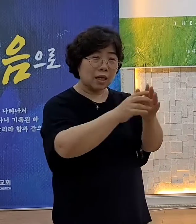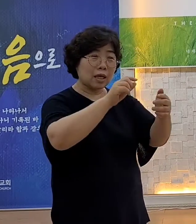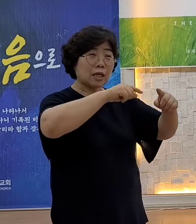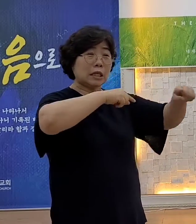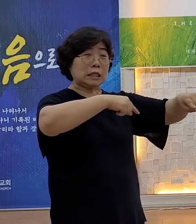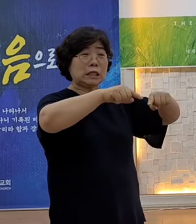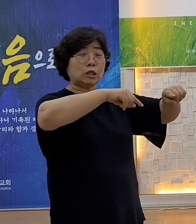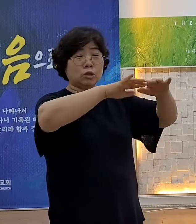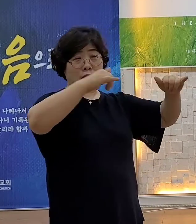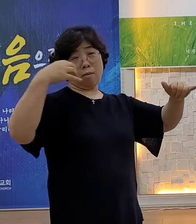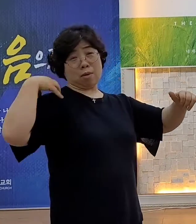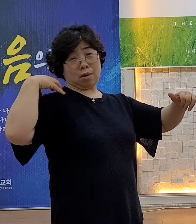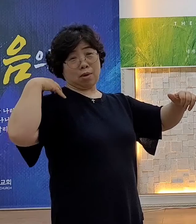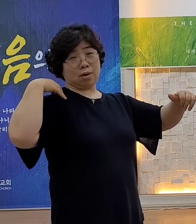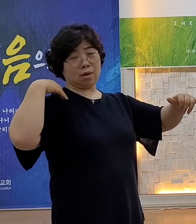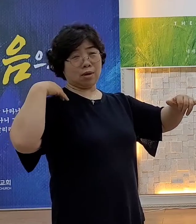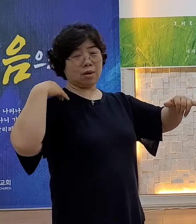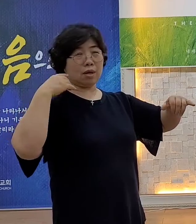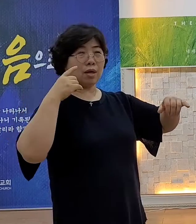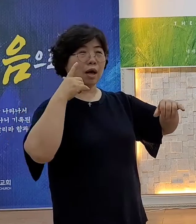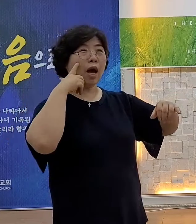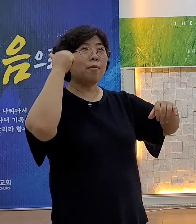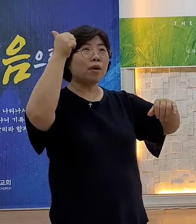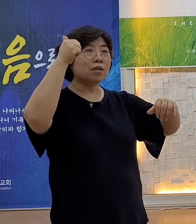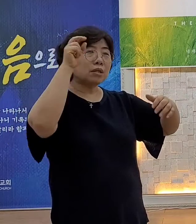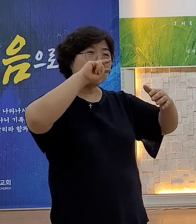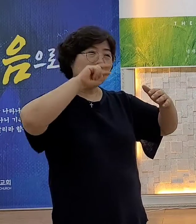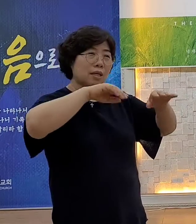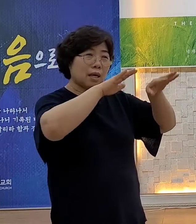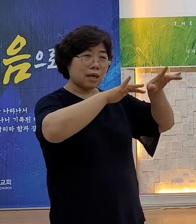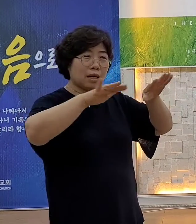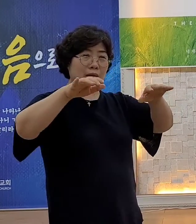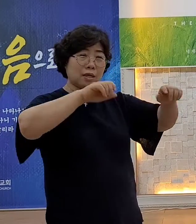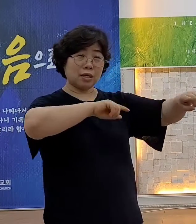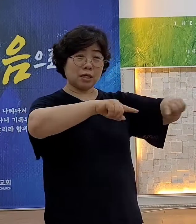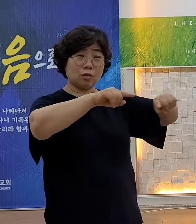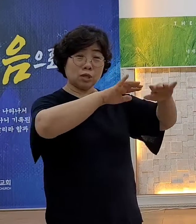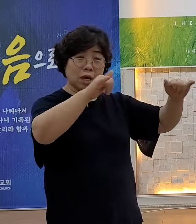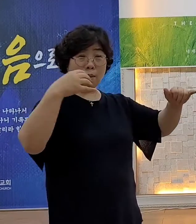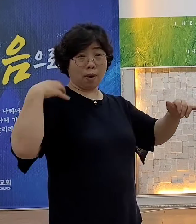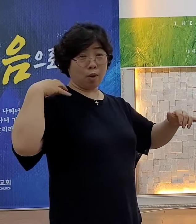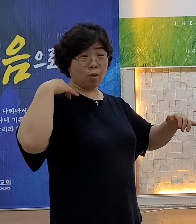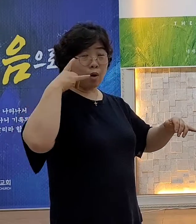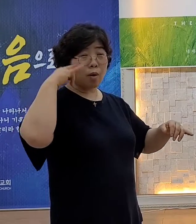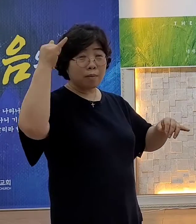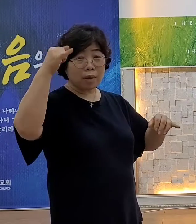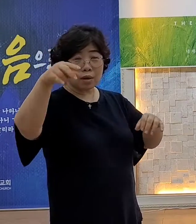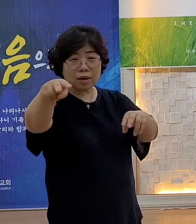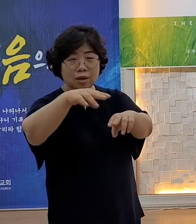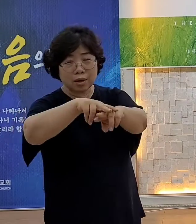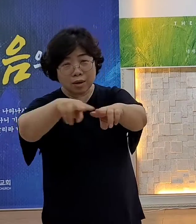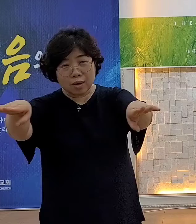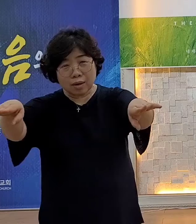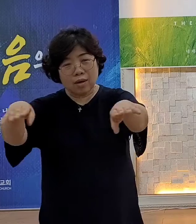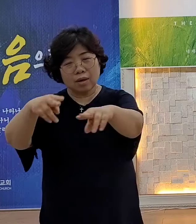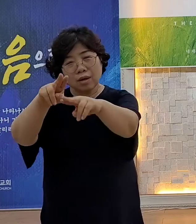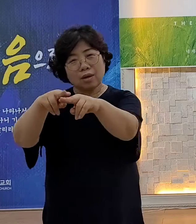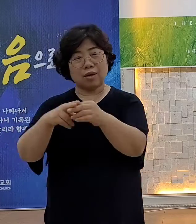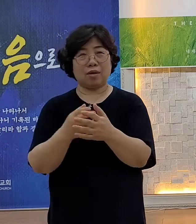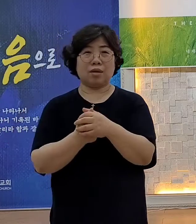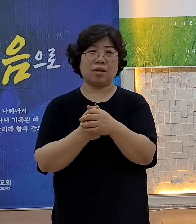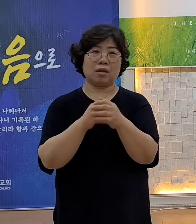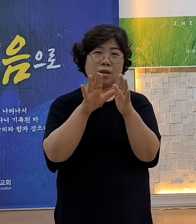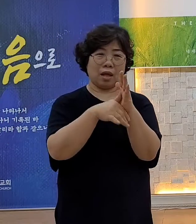그래 어떤 날은 이제 부활절이 온다든지 뭐 칸타타 이런 준비하잖아요. 그러면 예배 마치는데 또 해요. 막 모임을